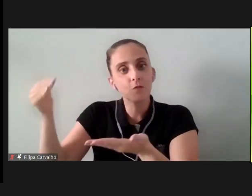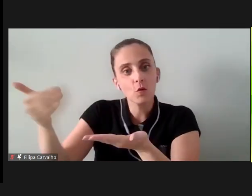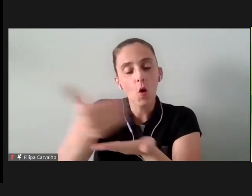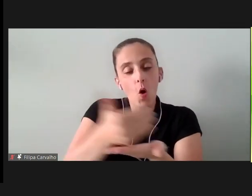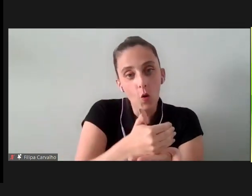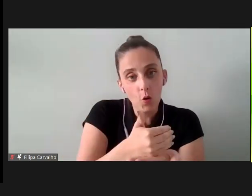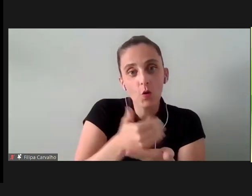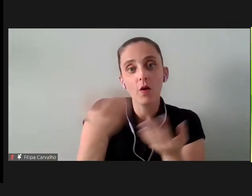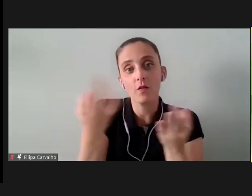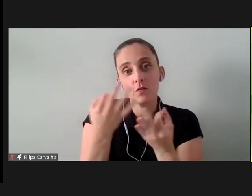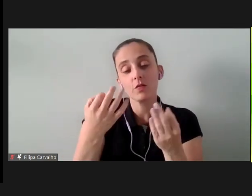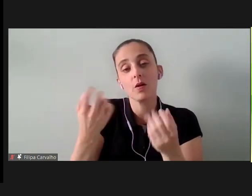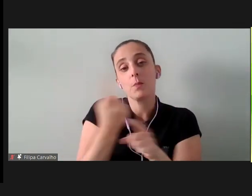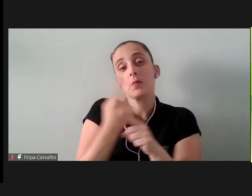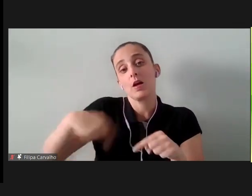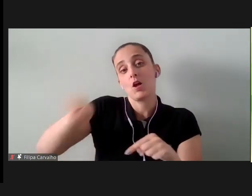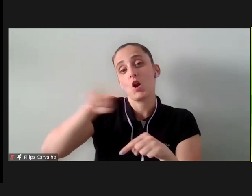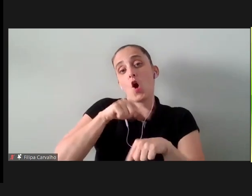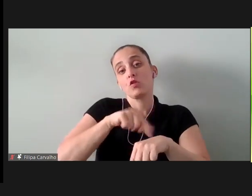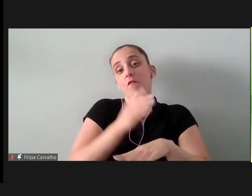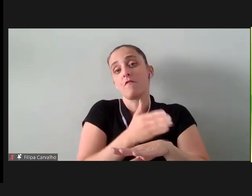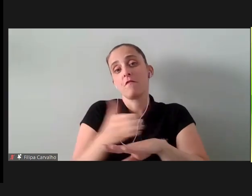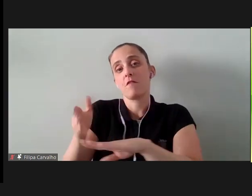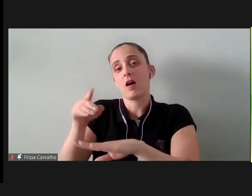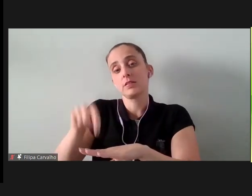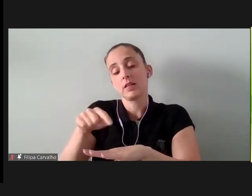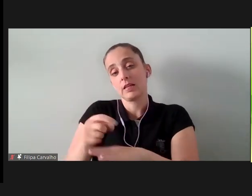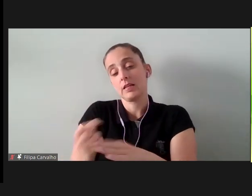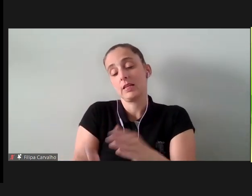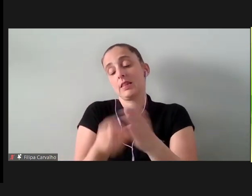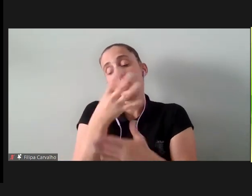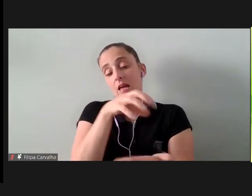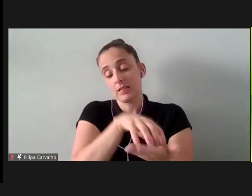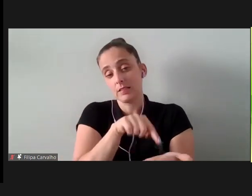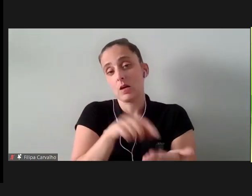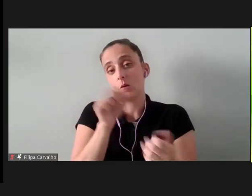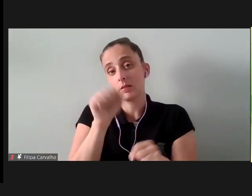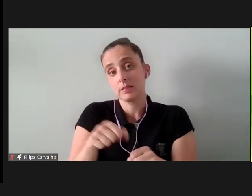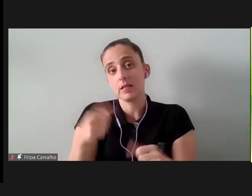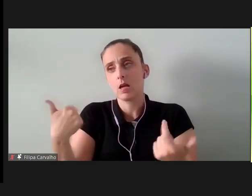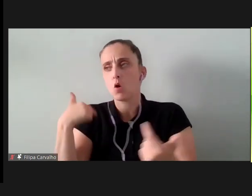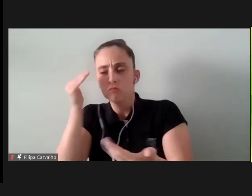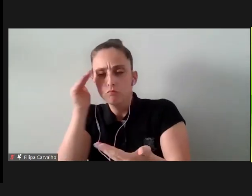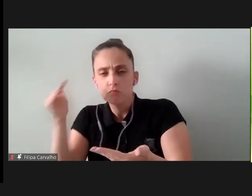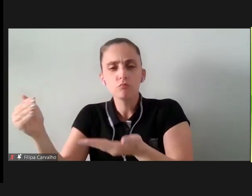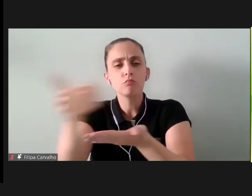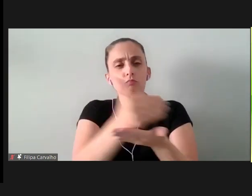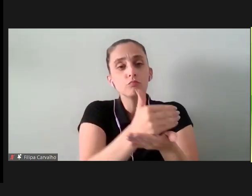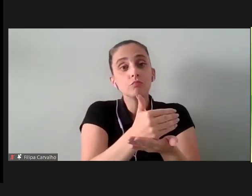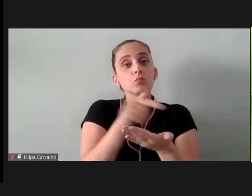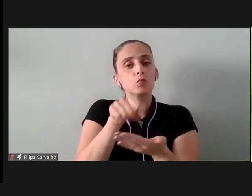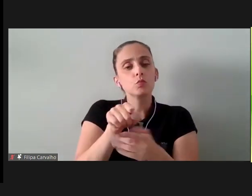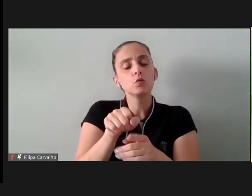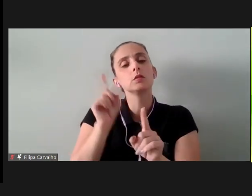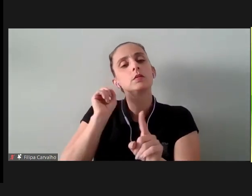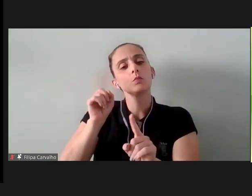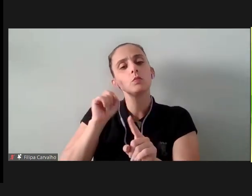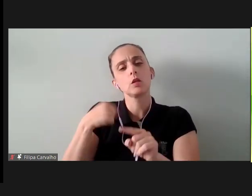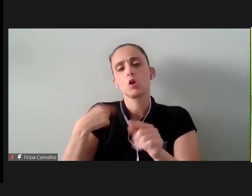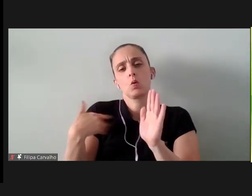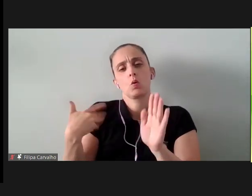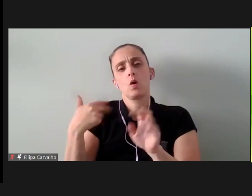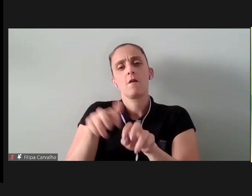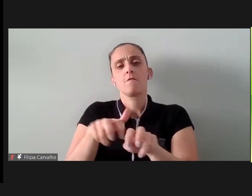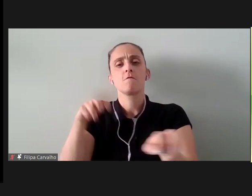estamos nessa fase de implementação e por isso não quisemos ficar de fora